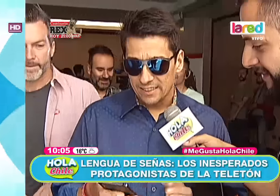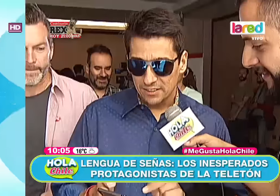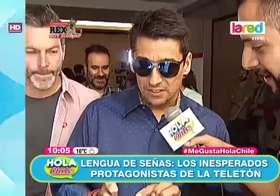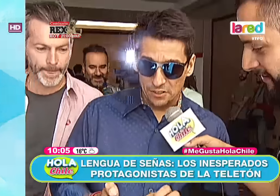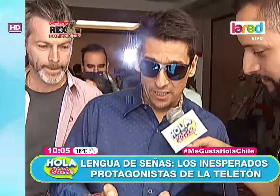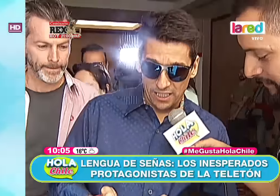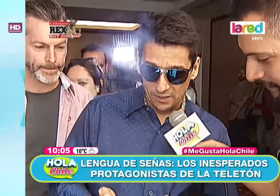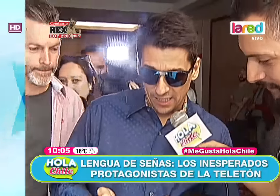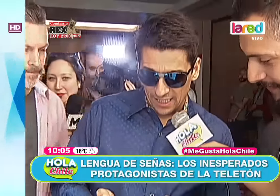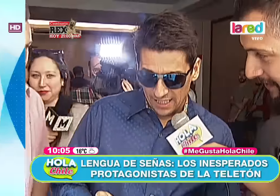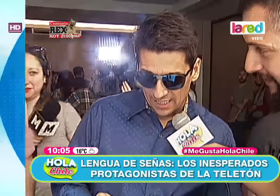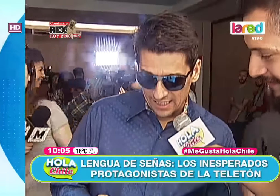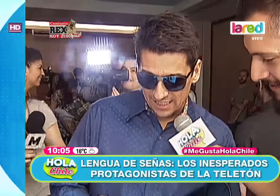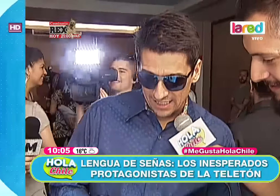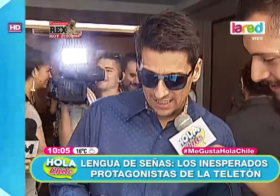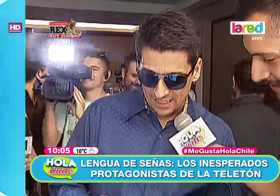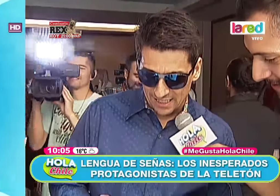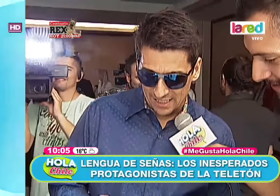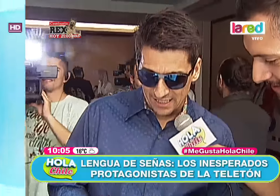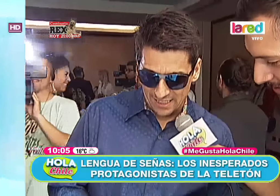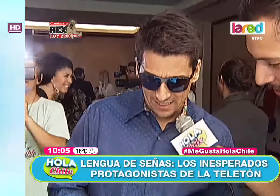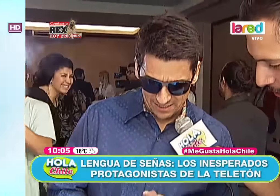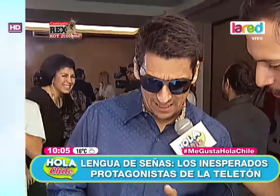Lati. Entonces yo le escribí a ella.